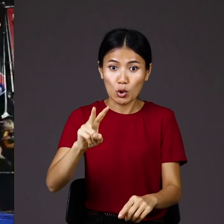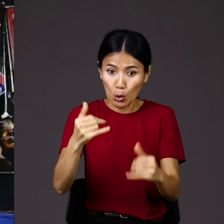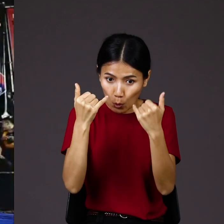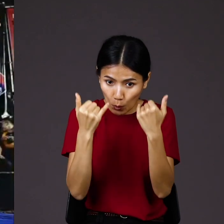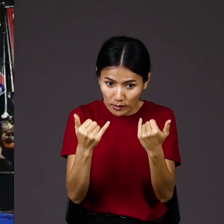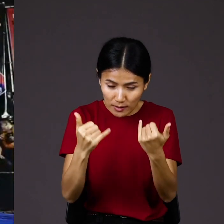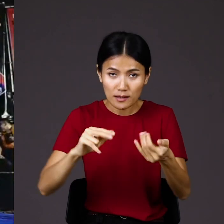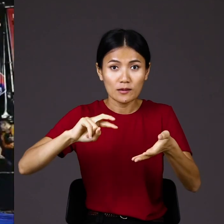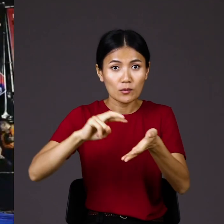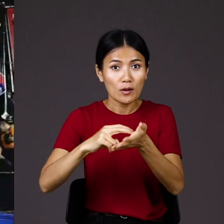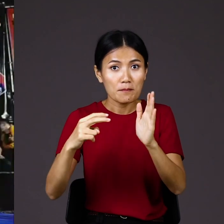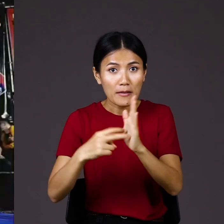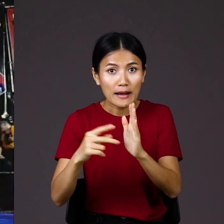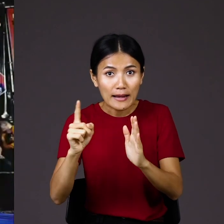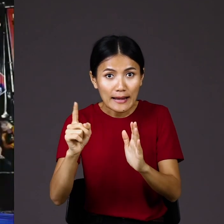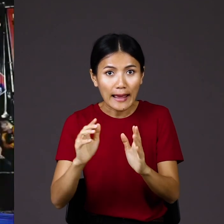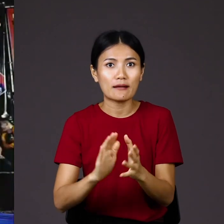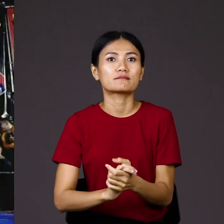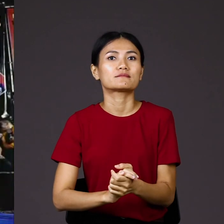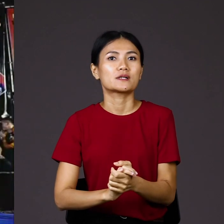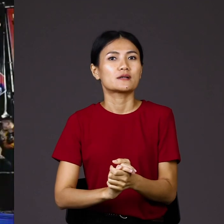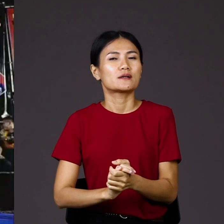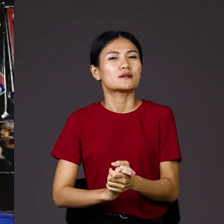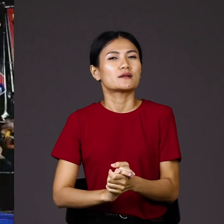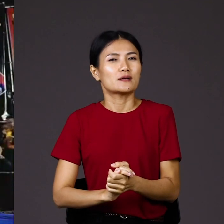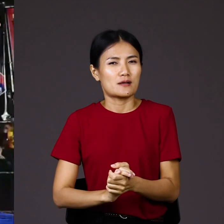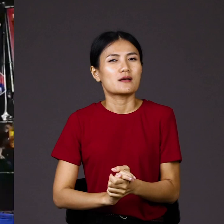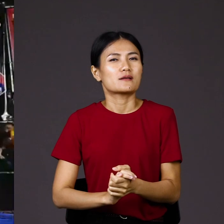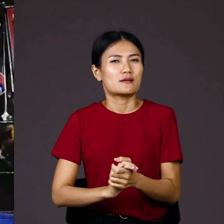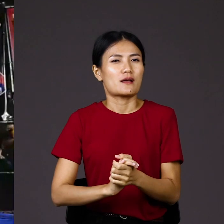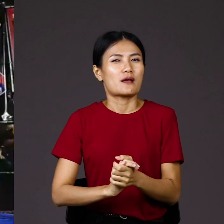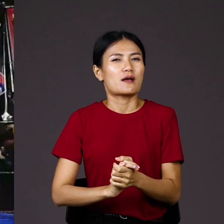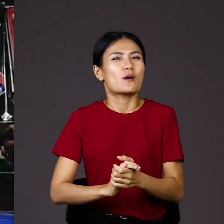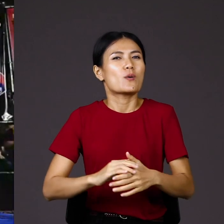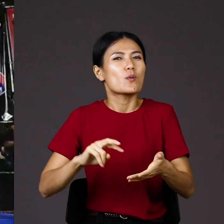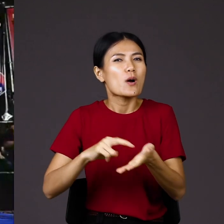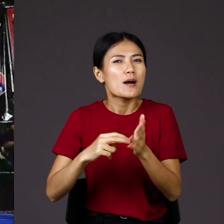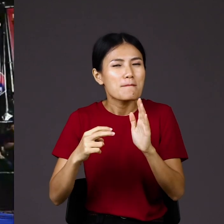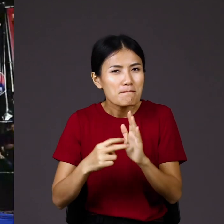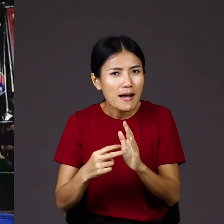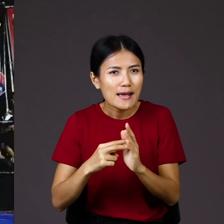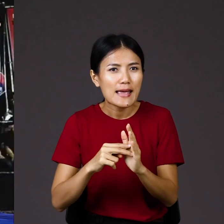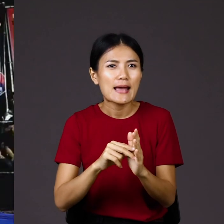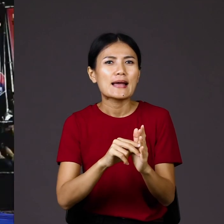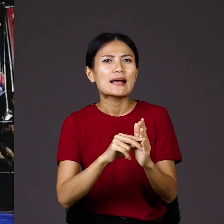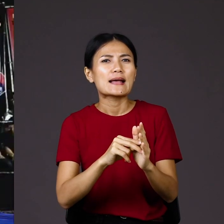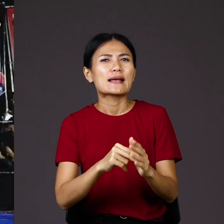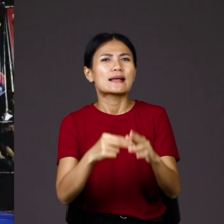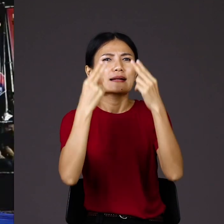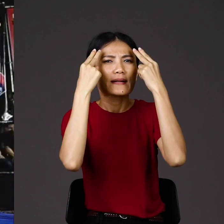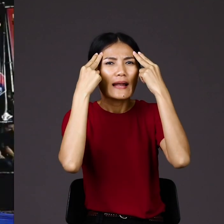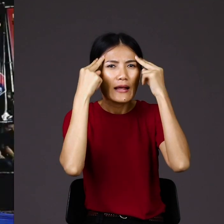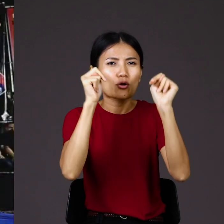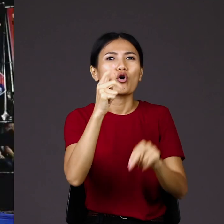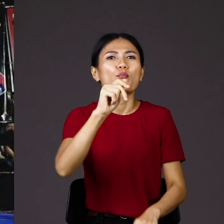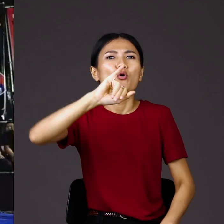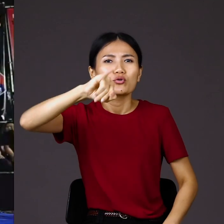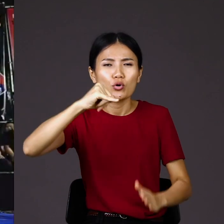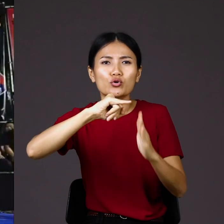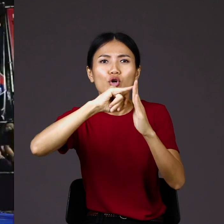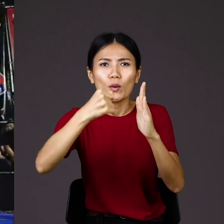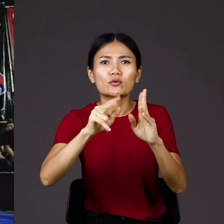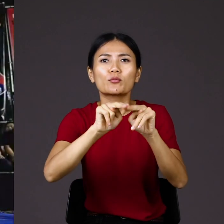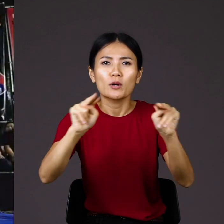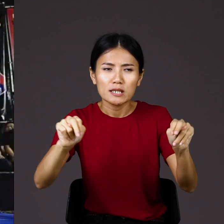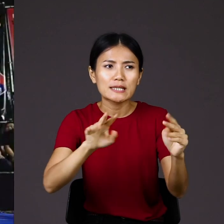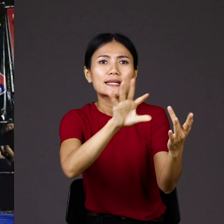20ธันวาคมนี้มันคือการกำหนดอนาคตของจังหวัดนนทบุรีนะครับนนทบุรีไม่มีการเปลี่ยนตัวนายกอบ